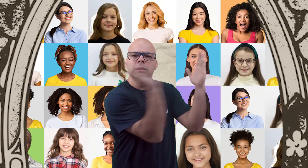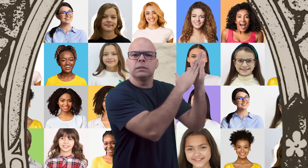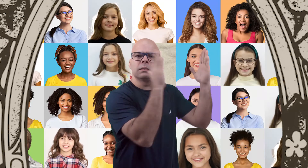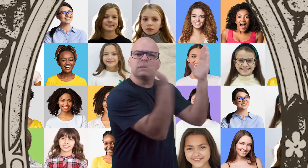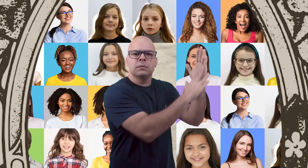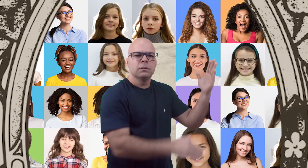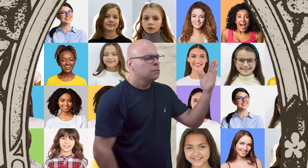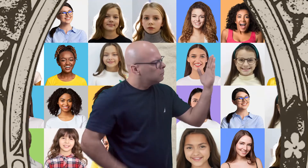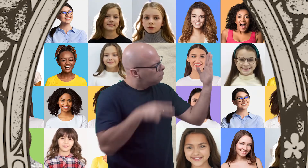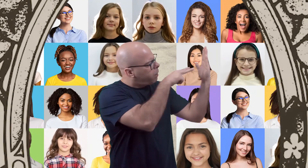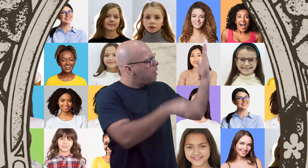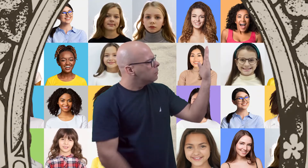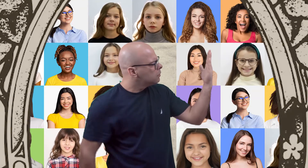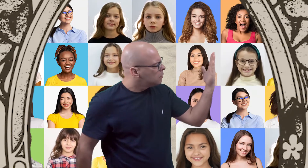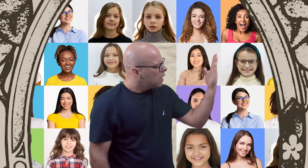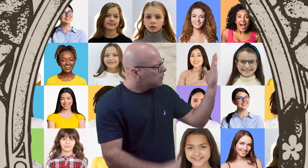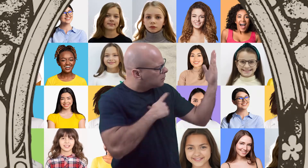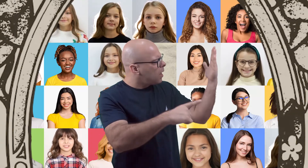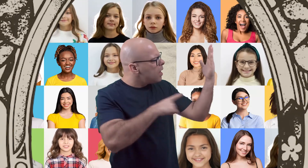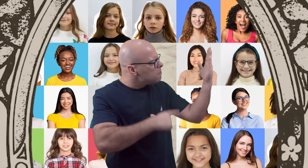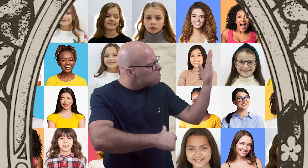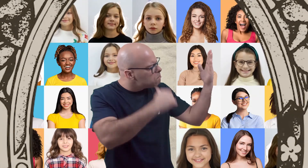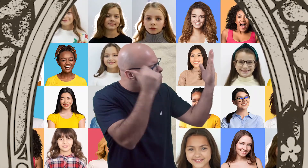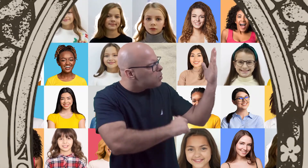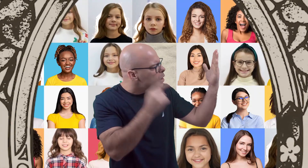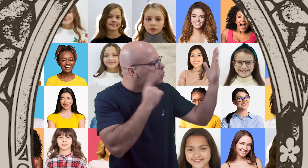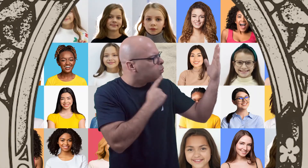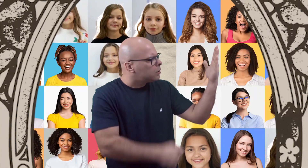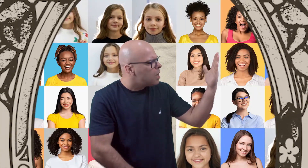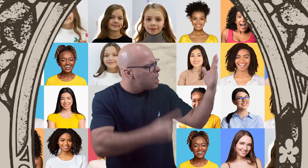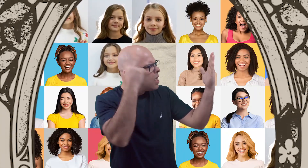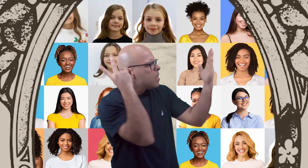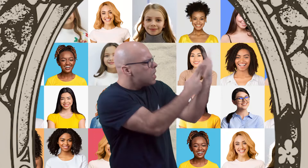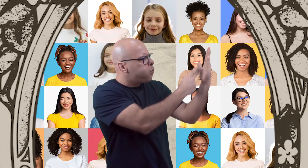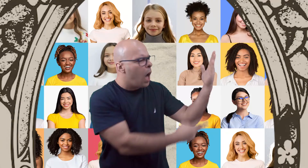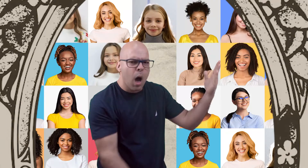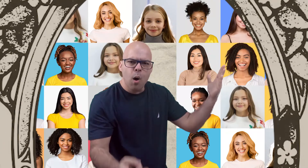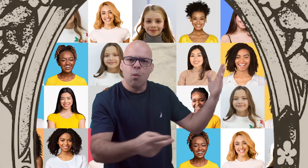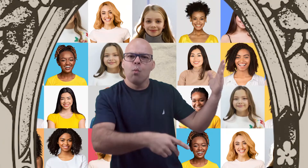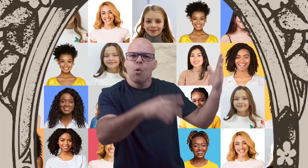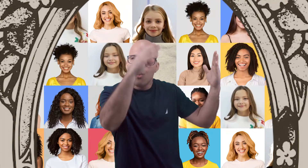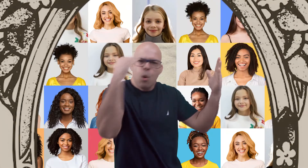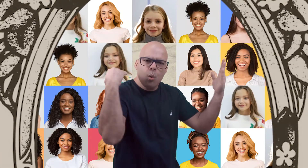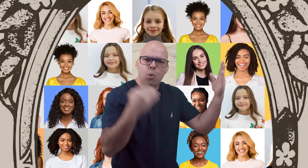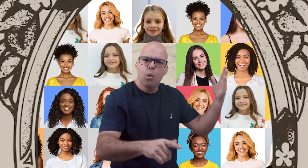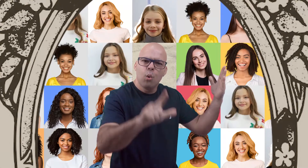espelho, espelho meu, existe uma mulher surda, igual a Louise